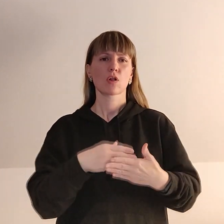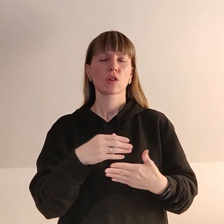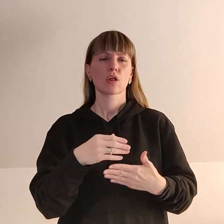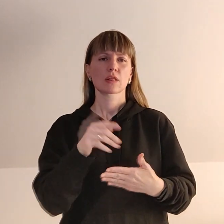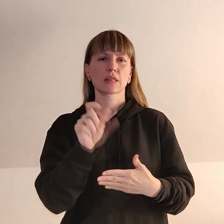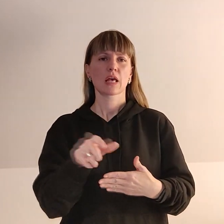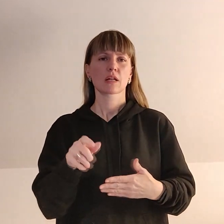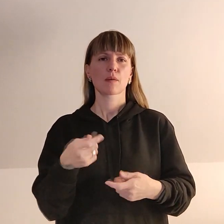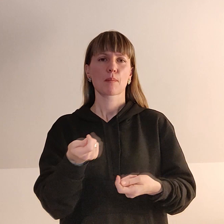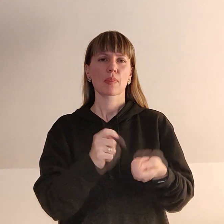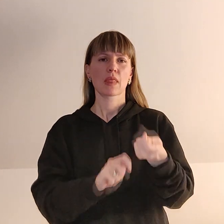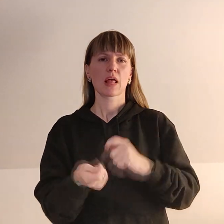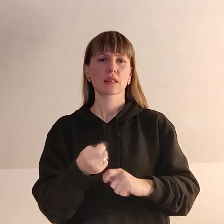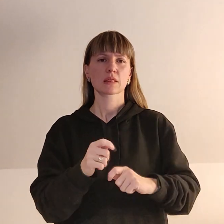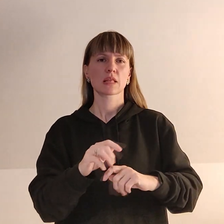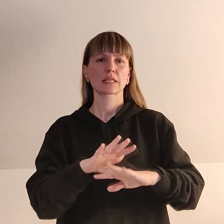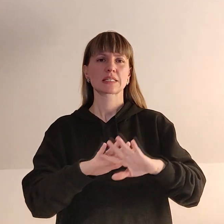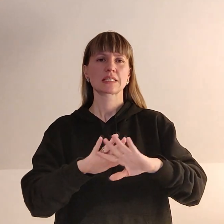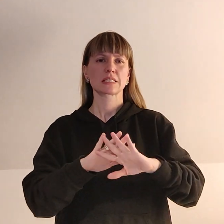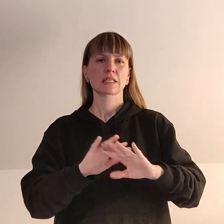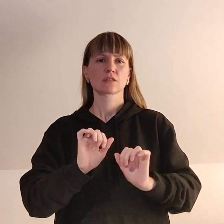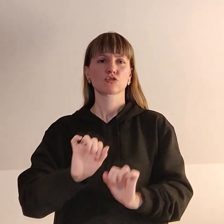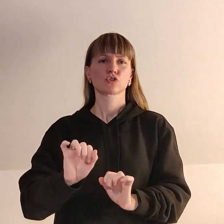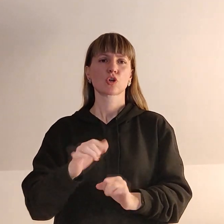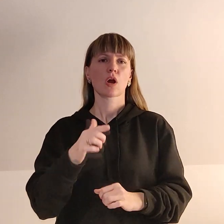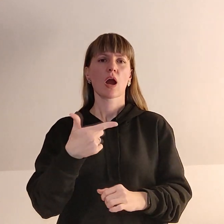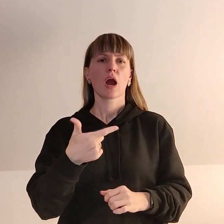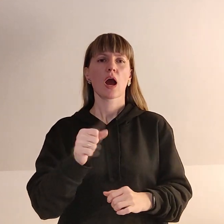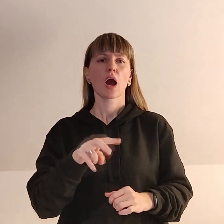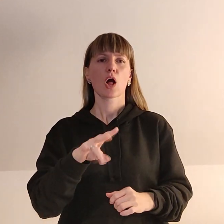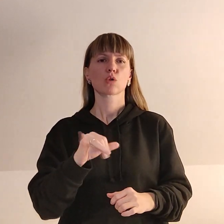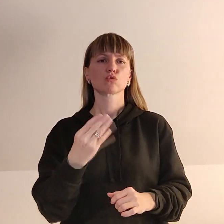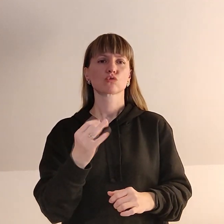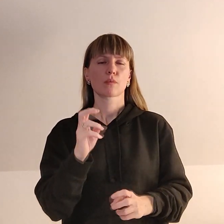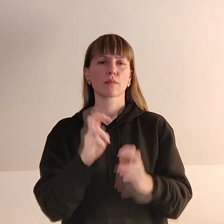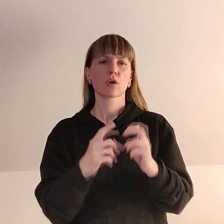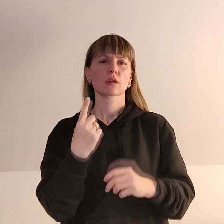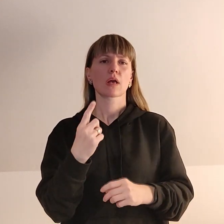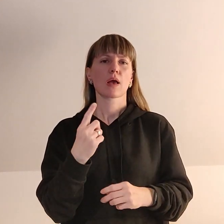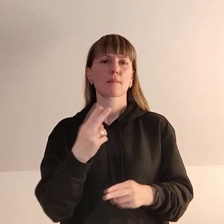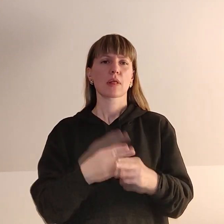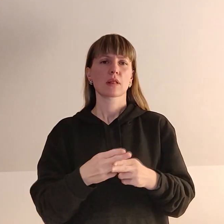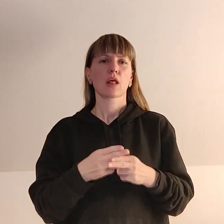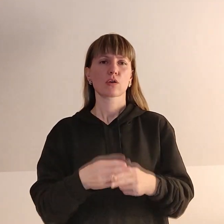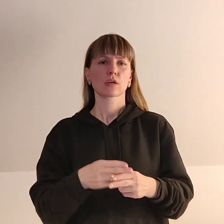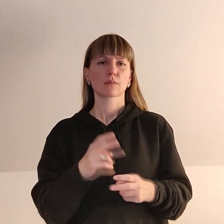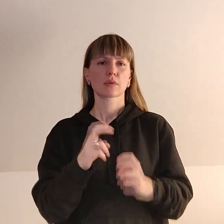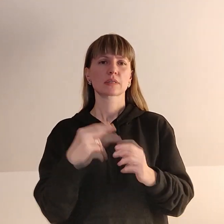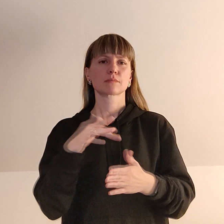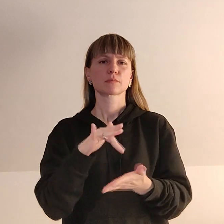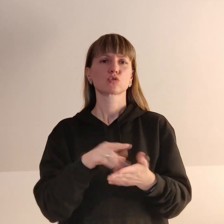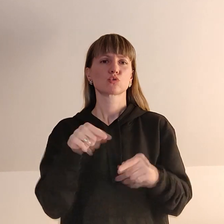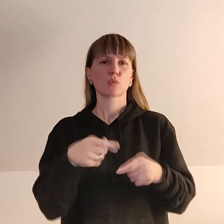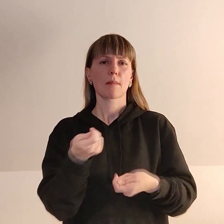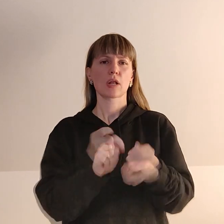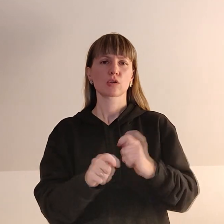маскувальні сітки. Ольга Галушко працює на одному з металургійних підприємств міста. Про те, що тут плетуть маскувальні